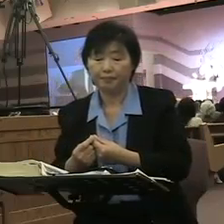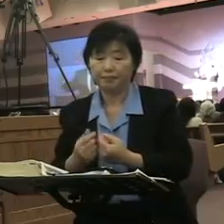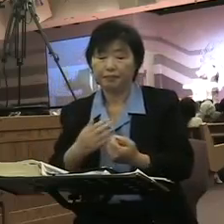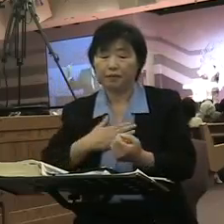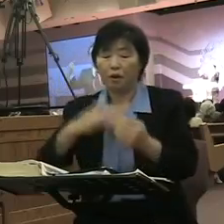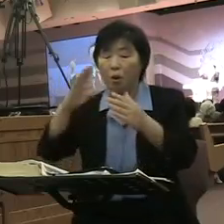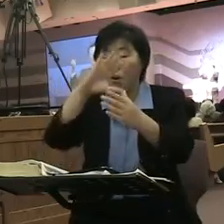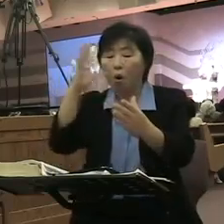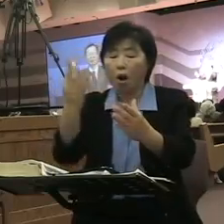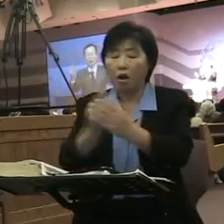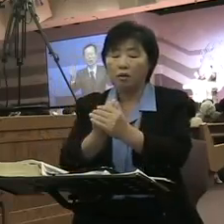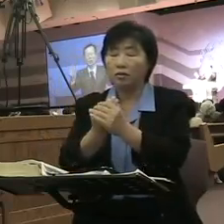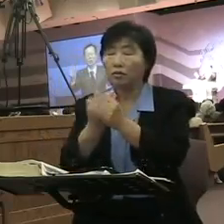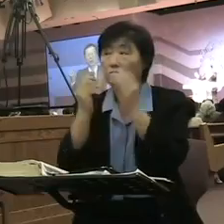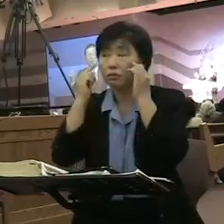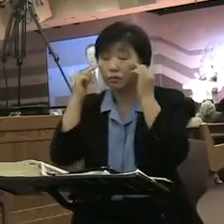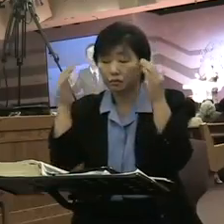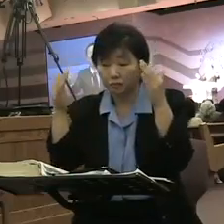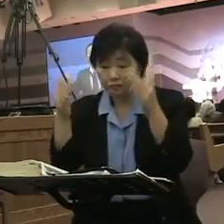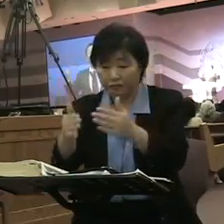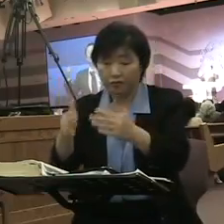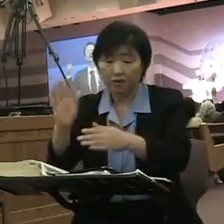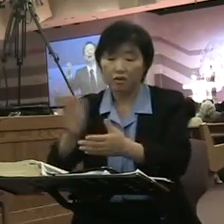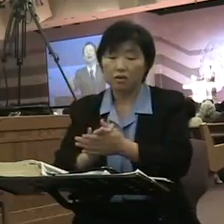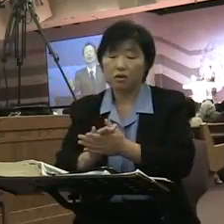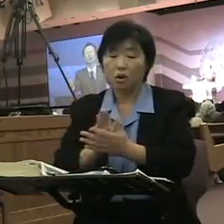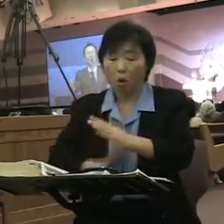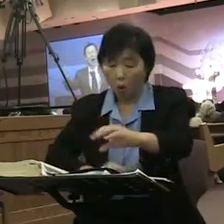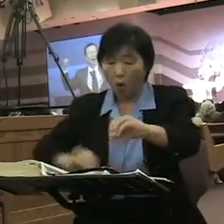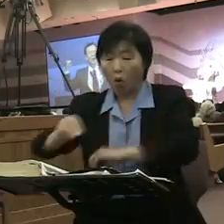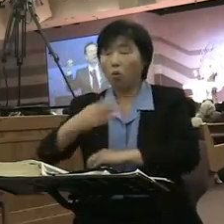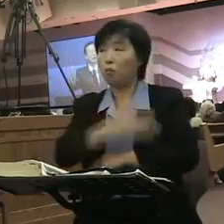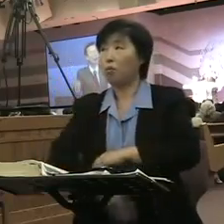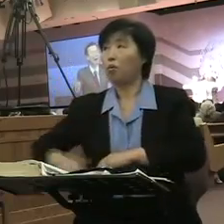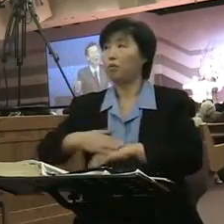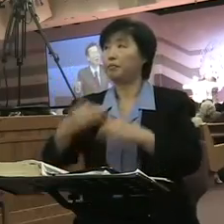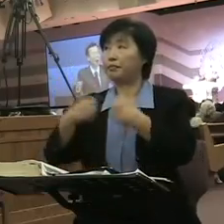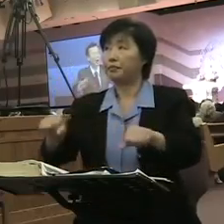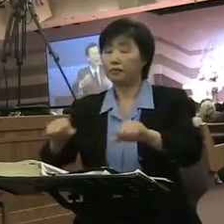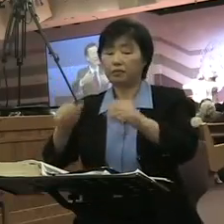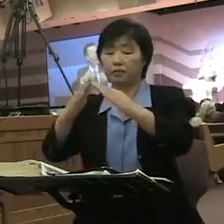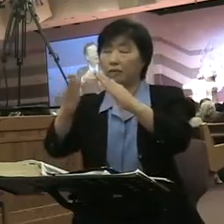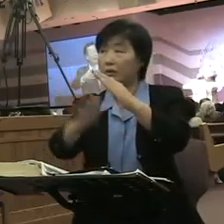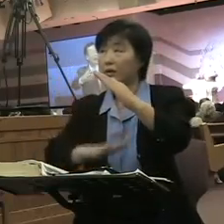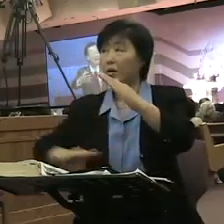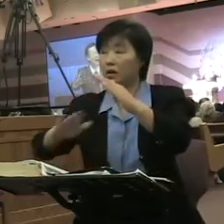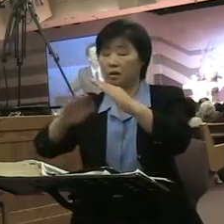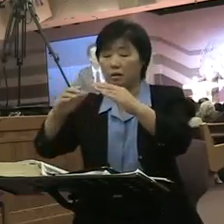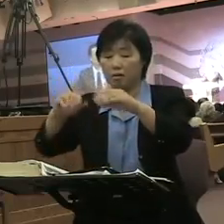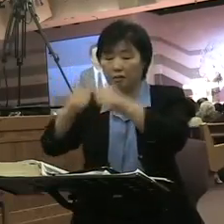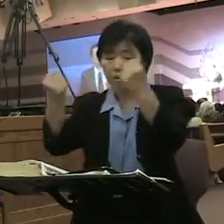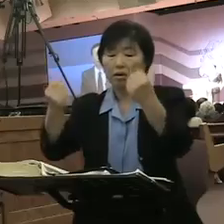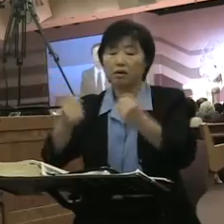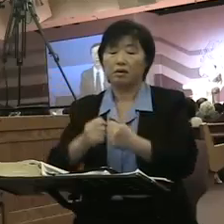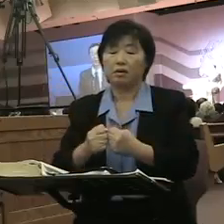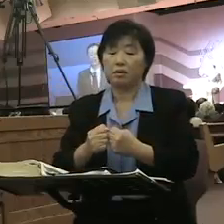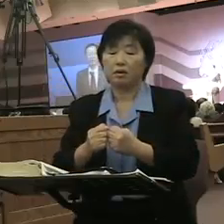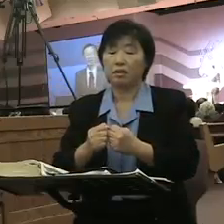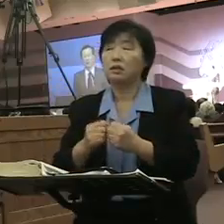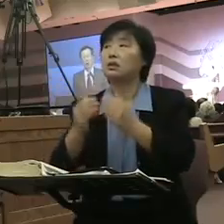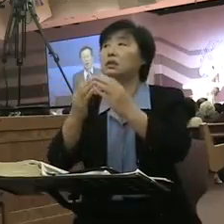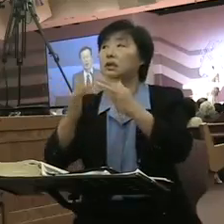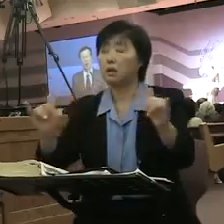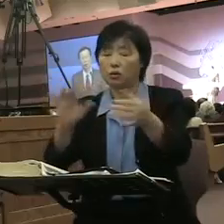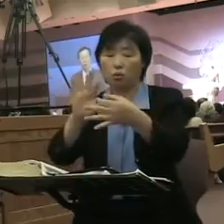내가 완전히 도취된 그것 때문에 도리어 내 몸이 망가지고 가정이 망가지고 인간관계가 망가지는데도